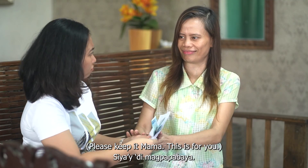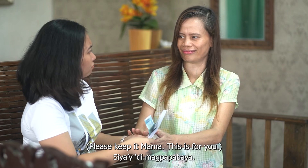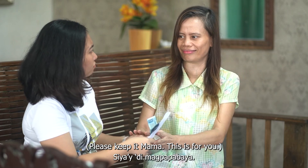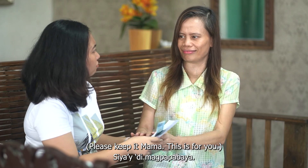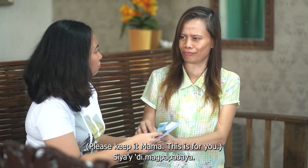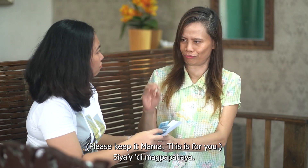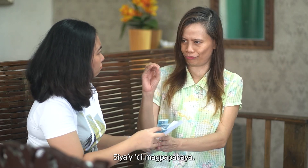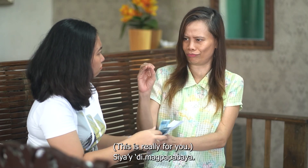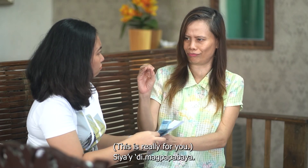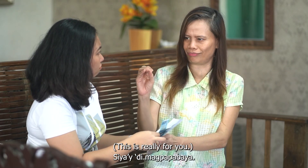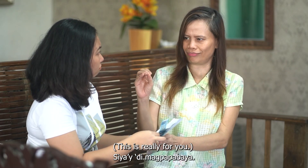magpapabaya.